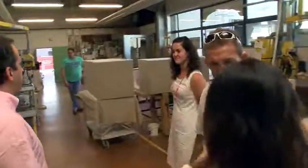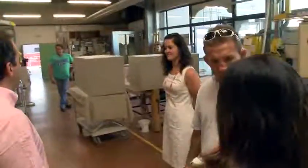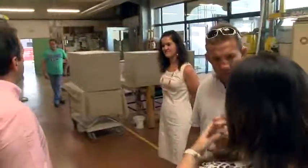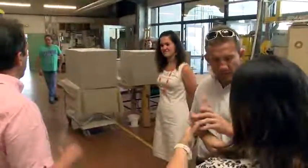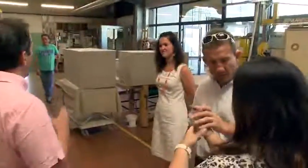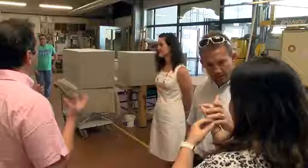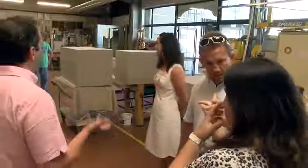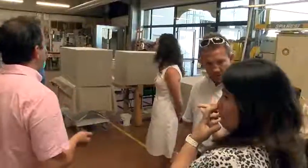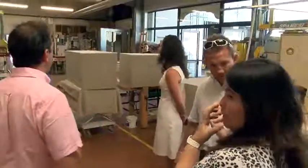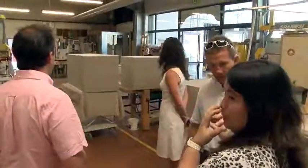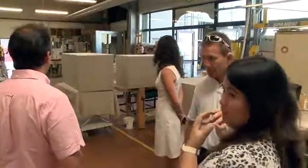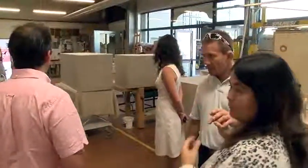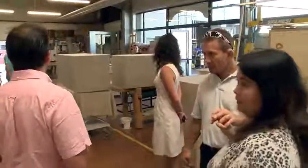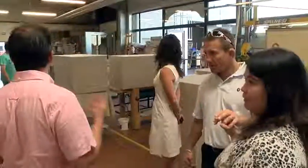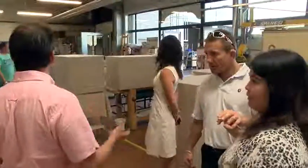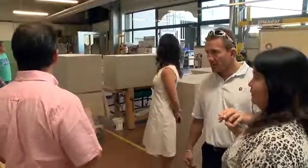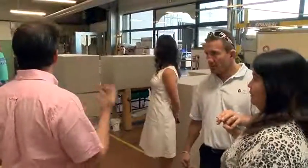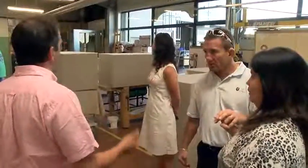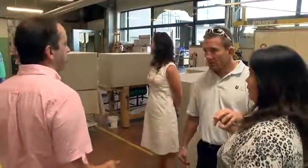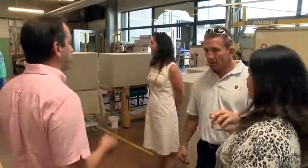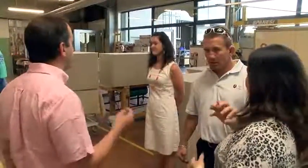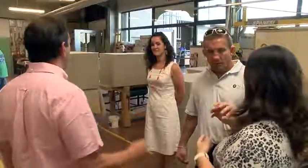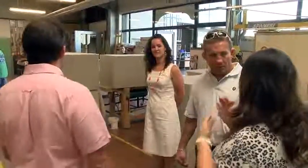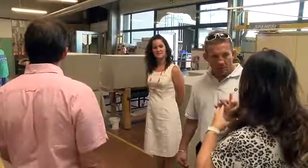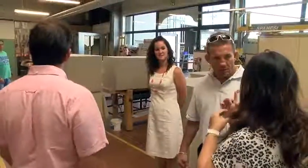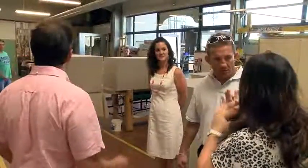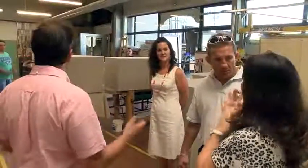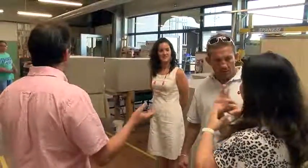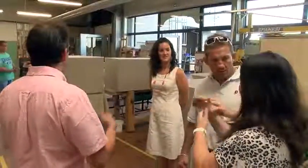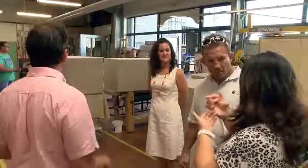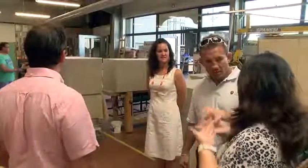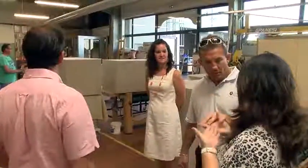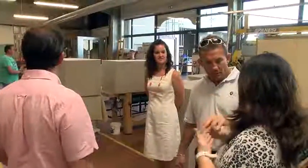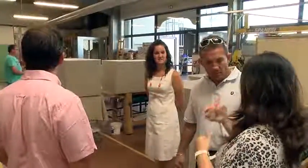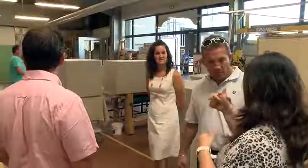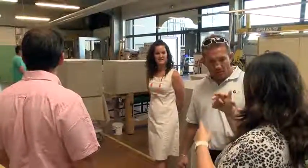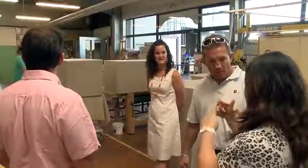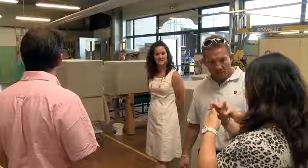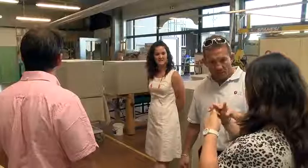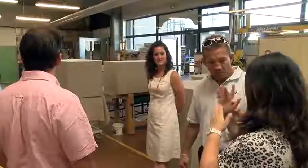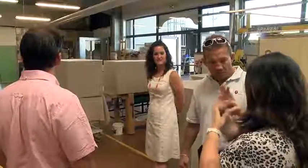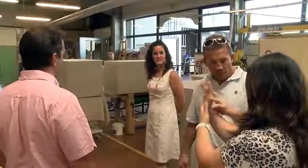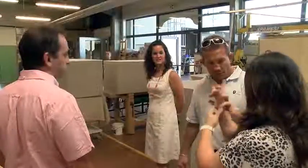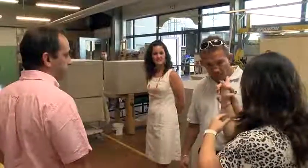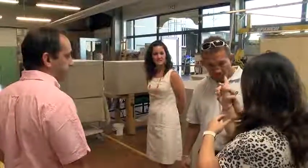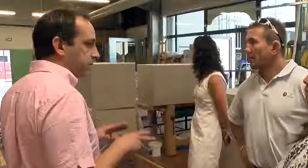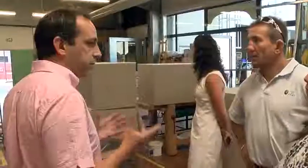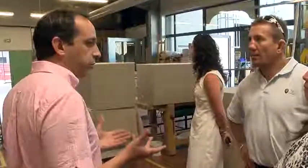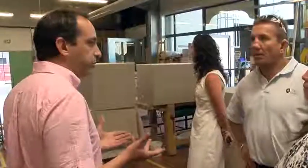lui pour essayer de créer un partenariat pour qu'il vienne nous rencontrer ou que nous on aille voir des fois sur des compétitions ou des choses comme ça. Ce qu'ils font comme